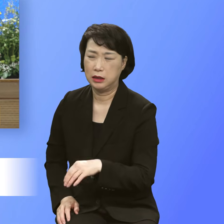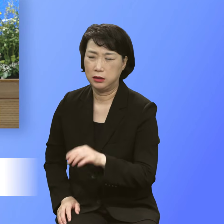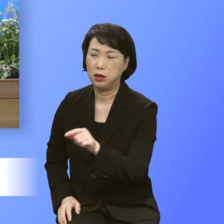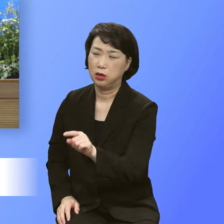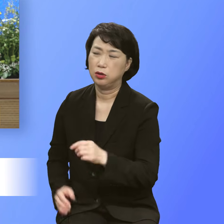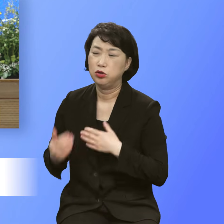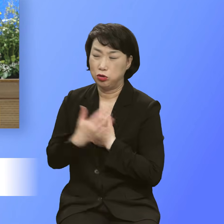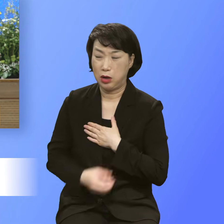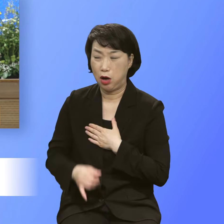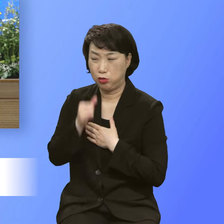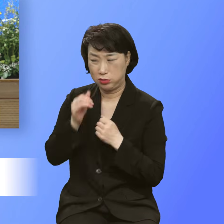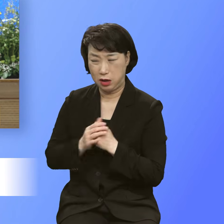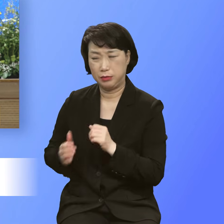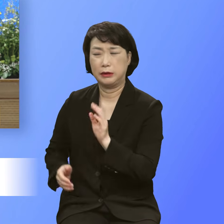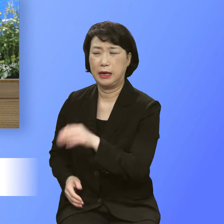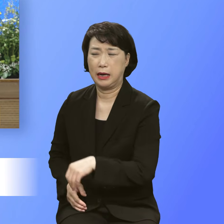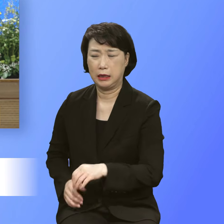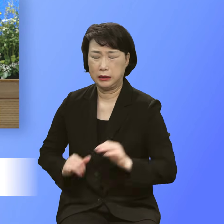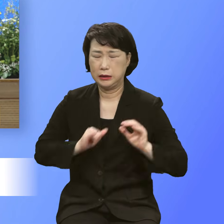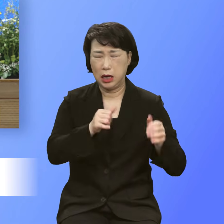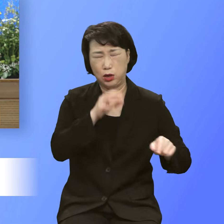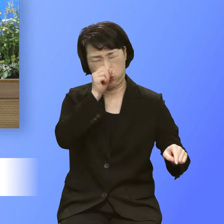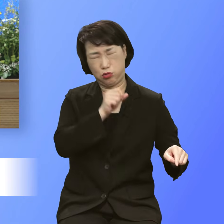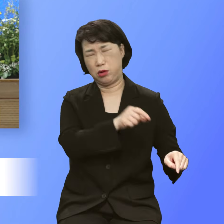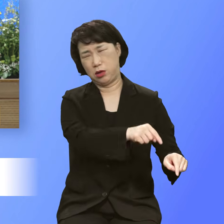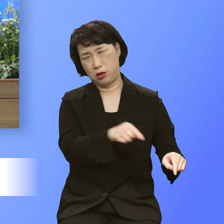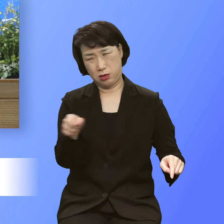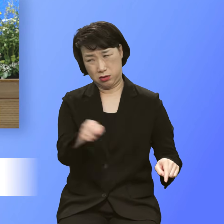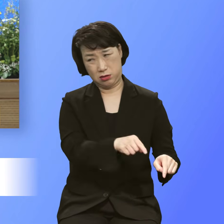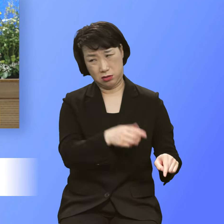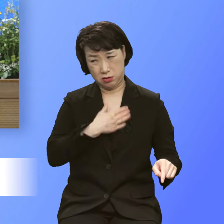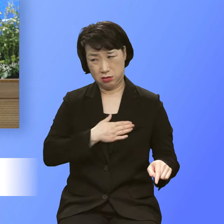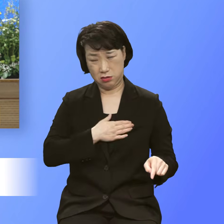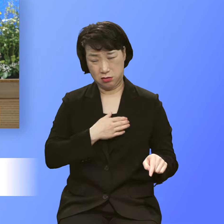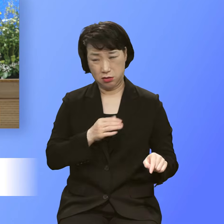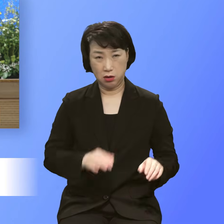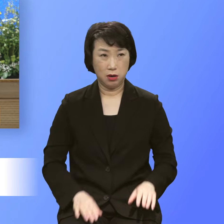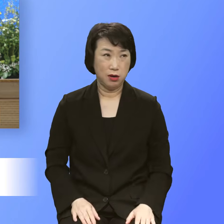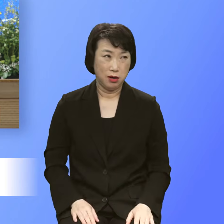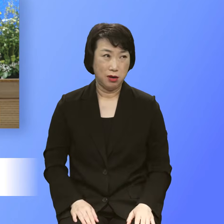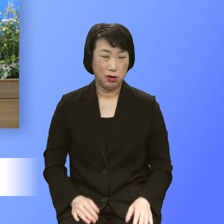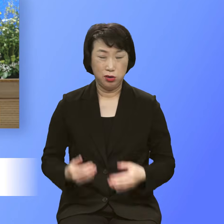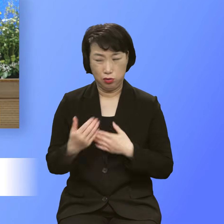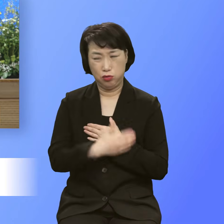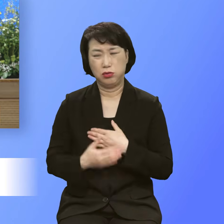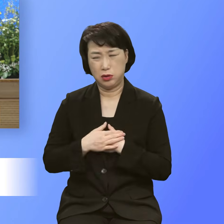너는 육체를 입었으니 세상이 좋잖아. 육신을 위해